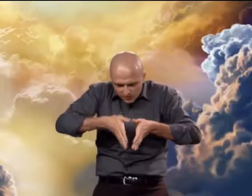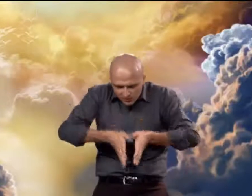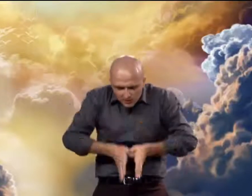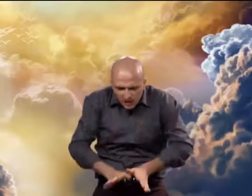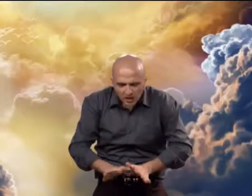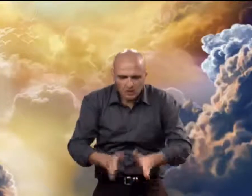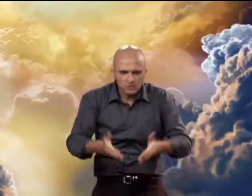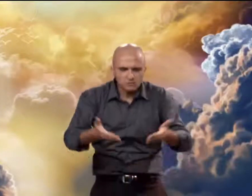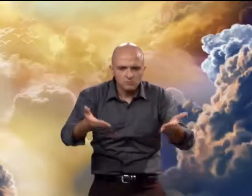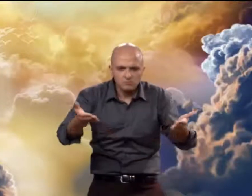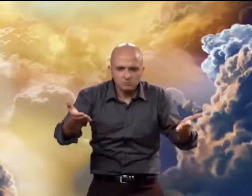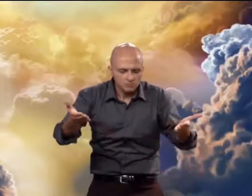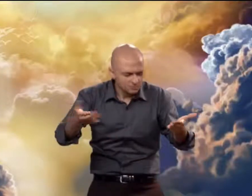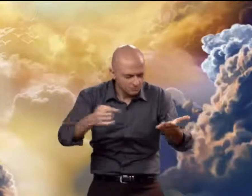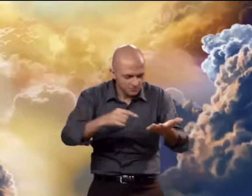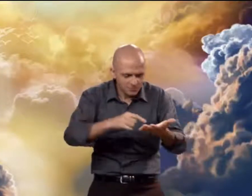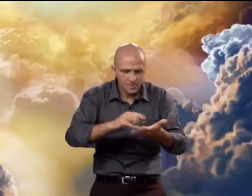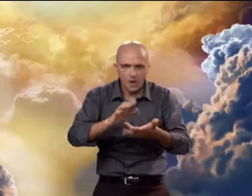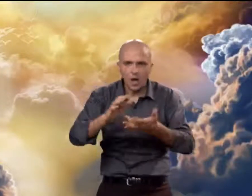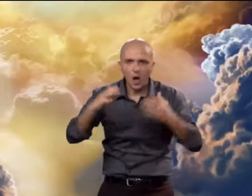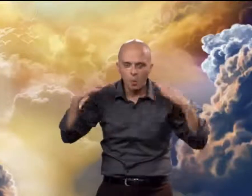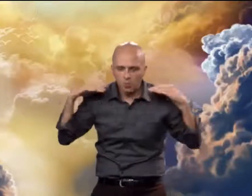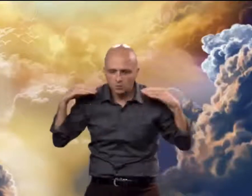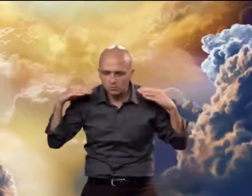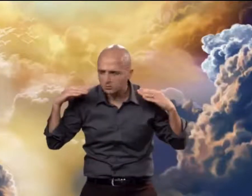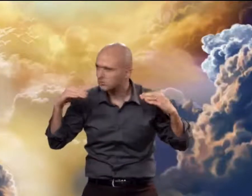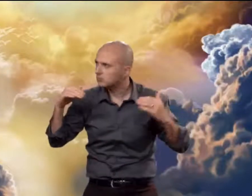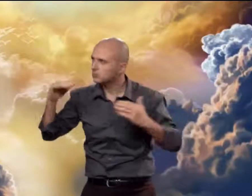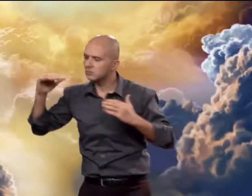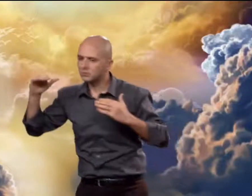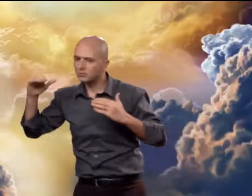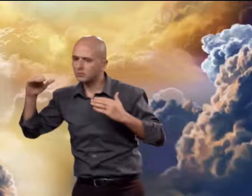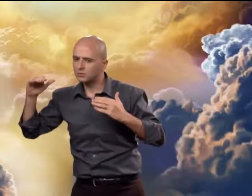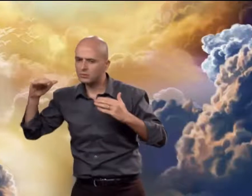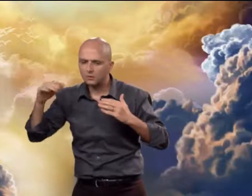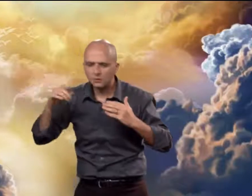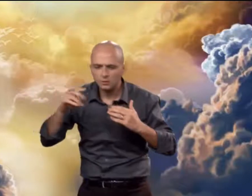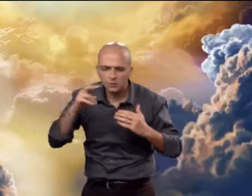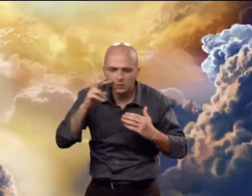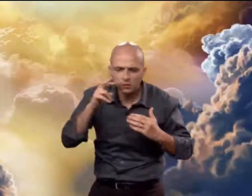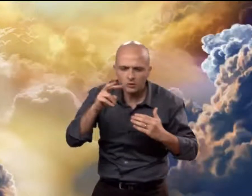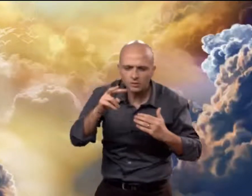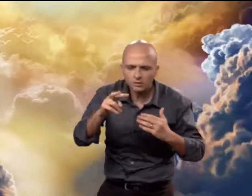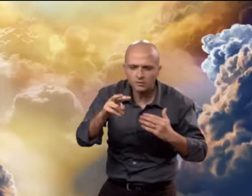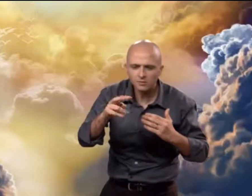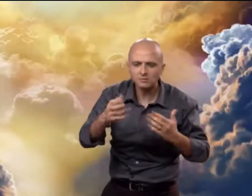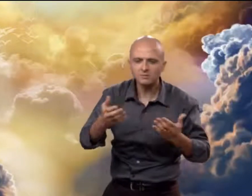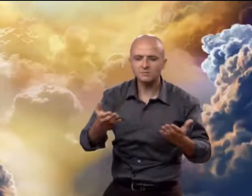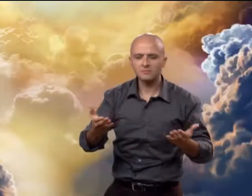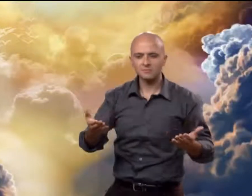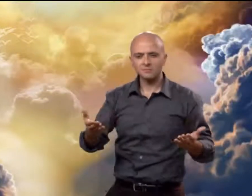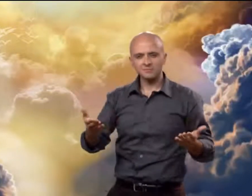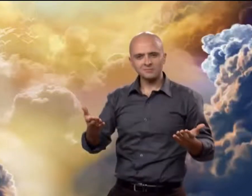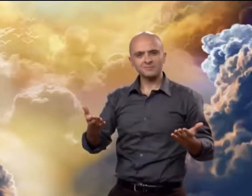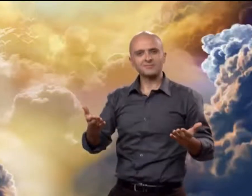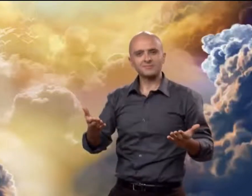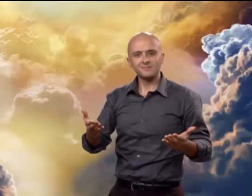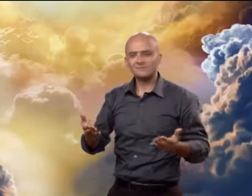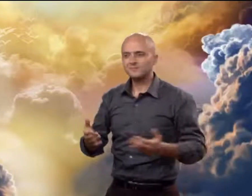as promessas divinas não se cumpriram para elas. Muitos pretensos seguidores de Cristo se recusam a receber